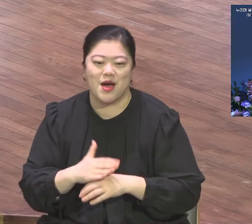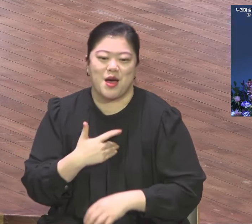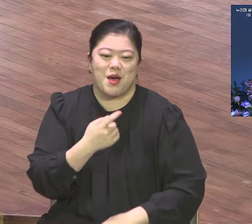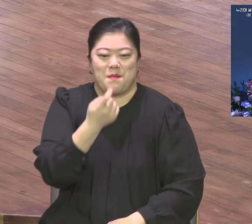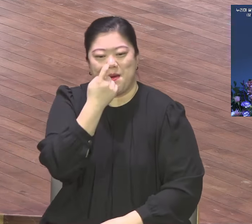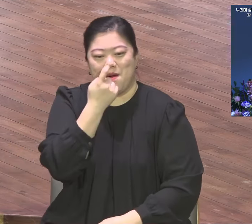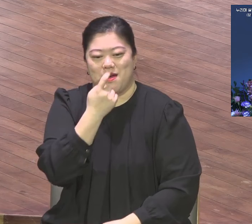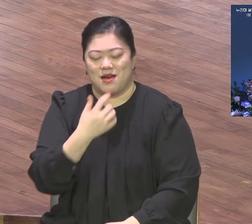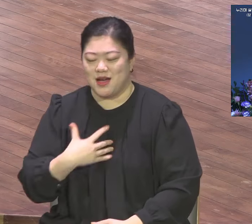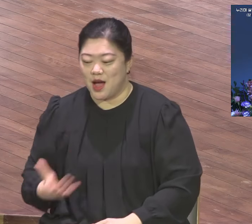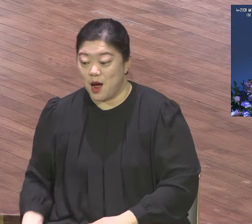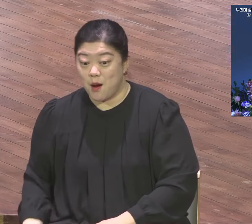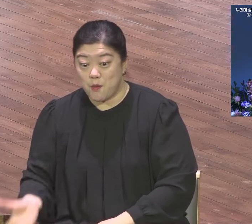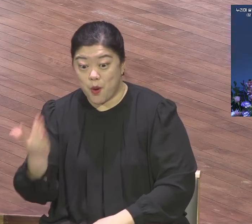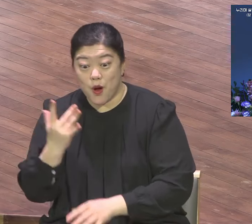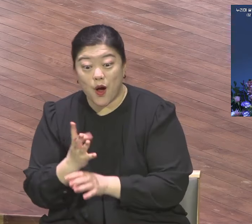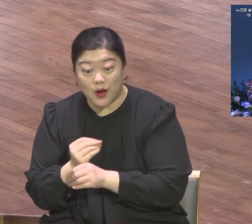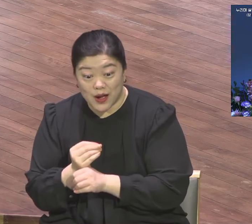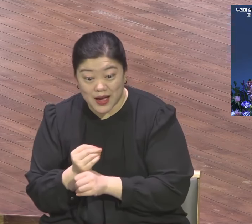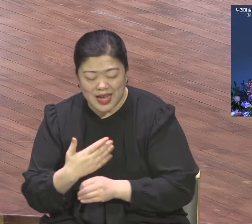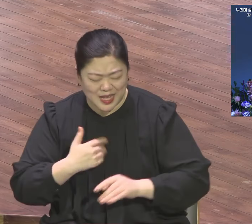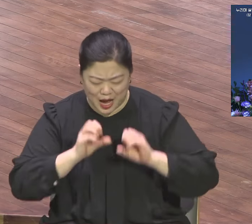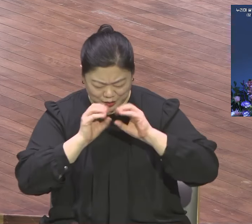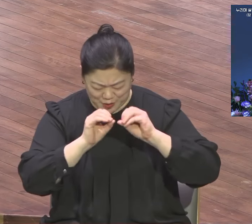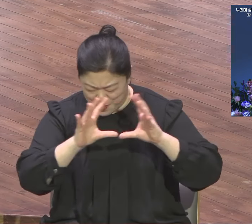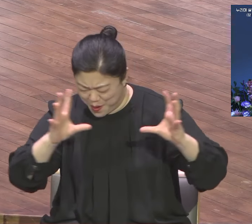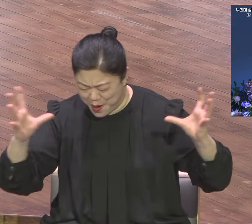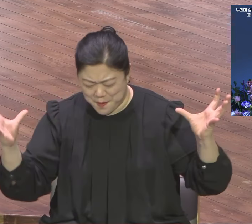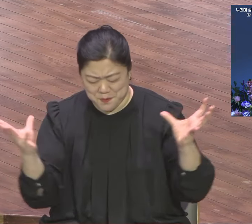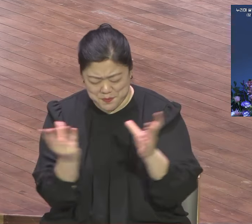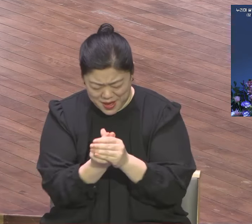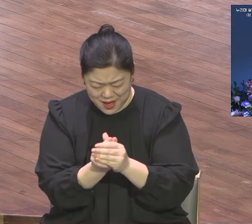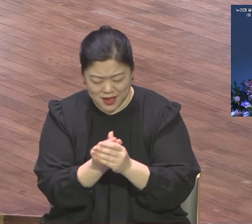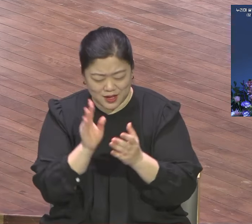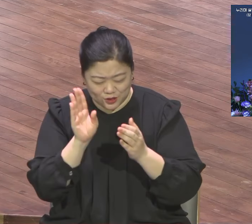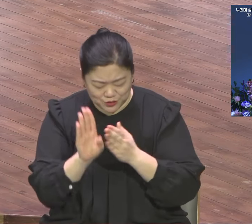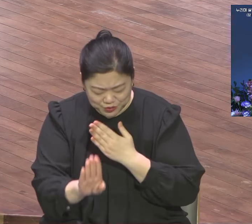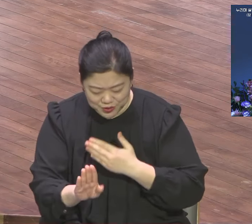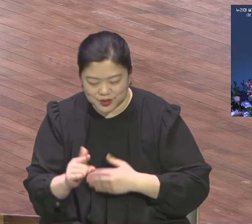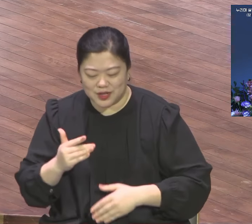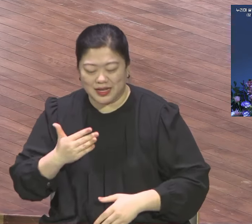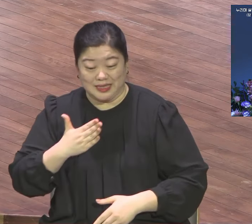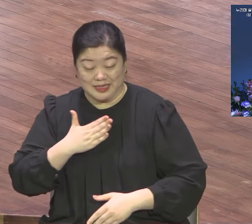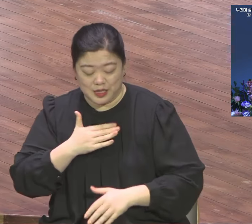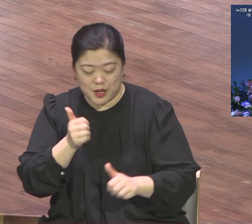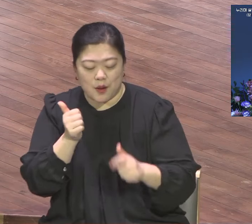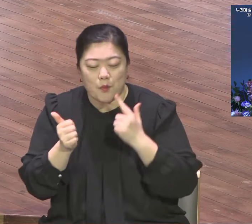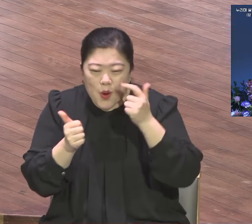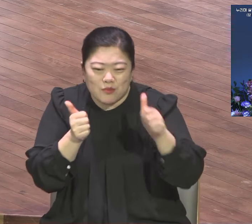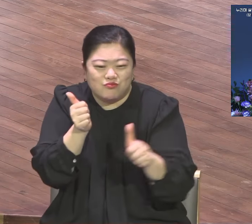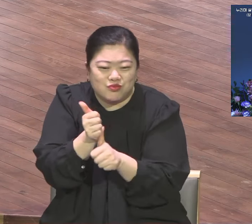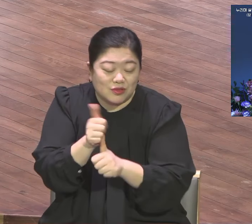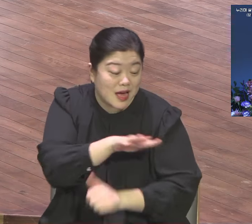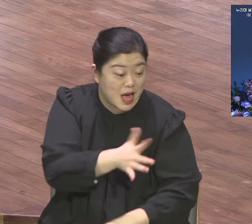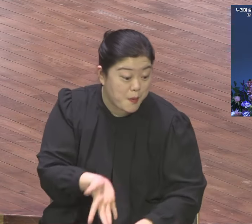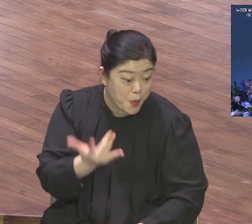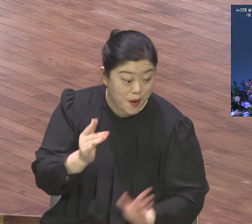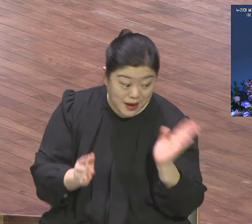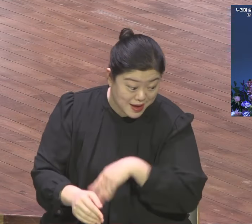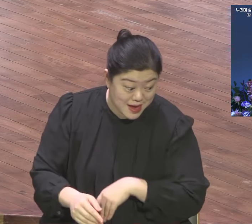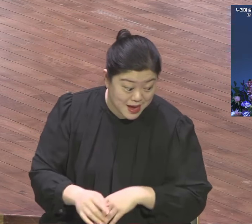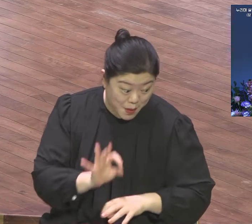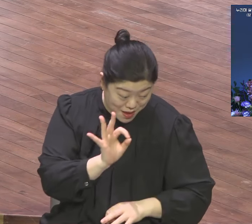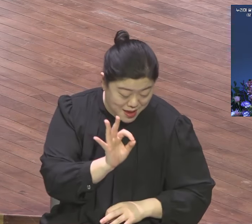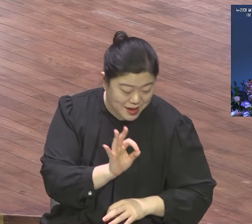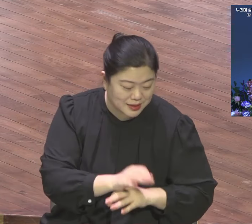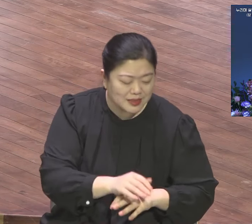언제 가느냐 주로 이렇게 사역 다 끝나고 우리 부목사들 데리고 이제 볼링 합니다. 볼링 또 우리 장로님